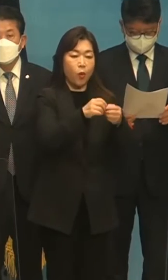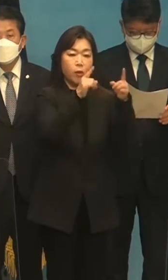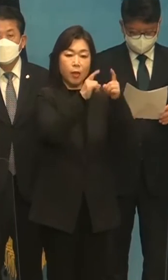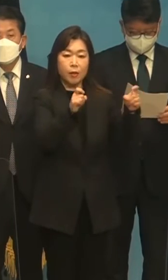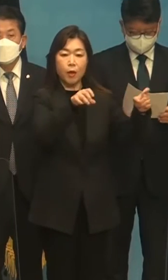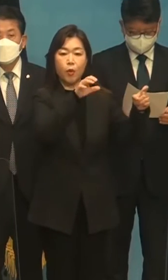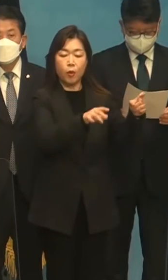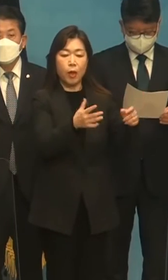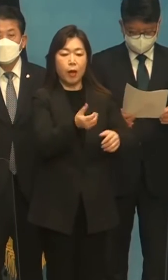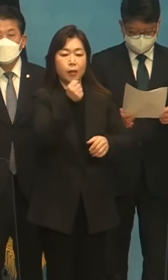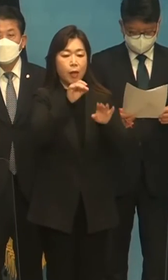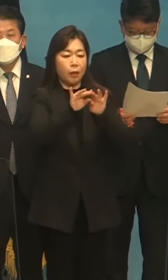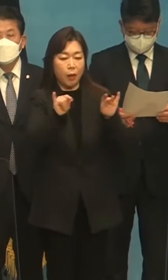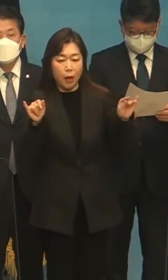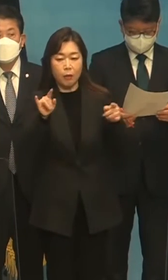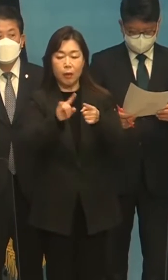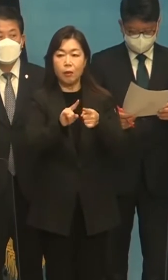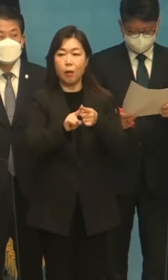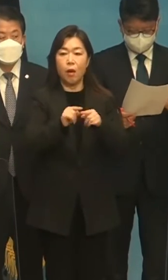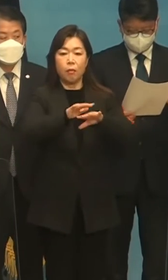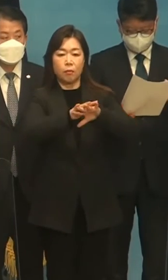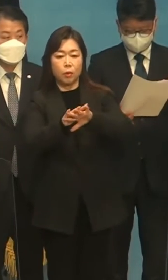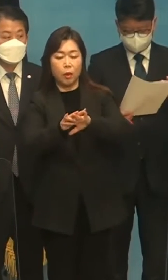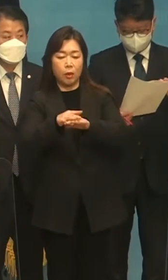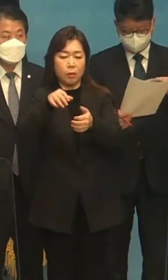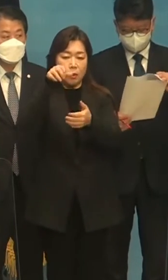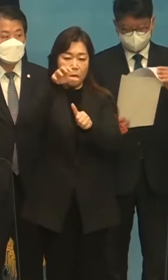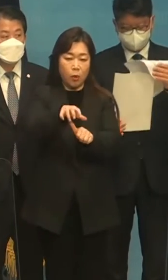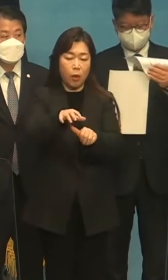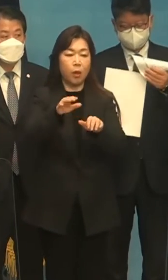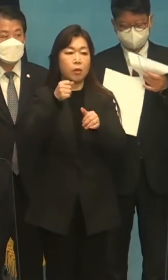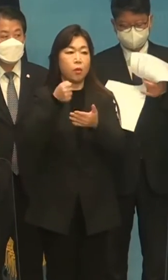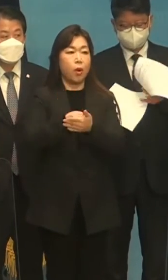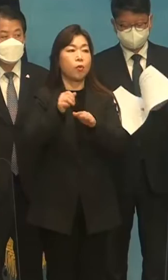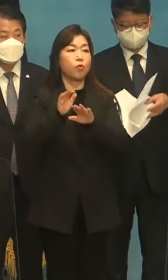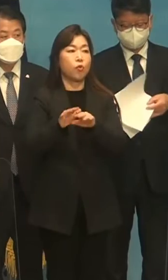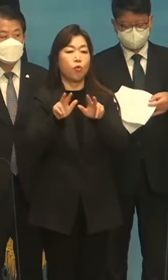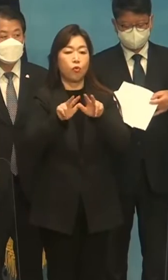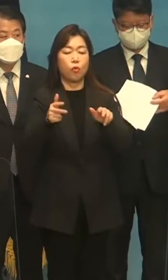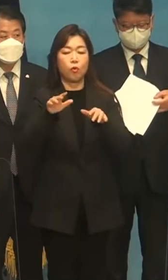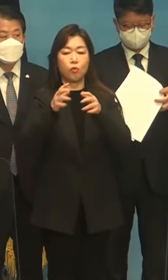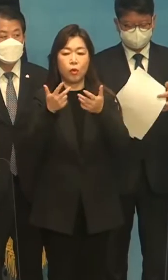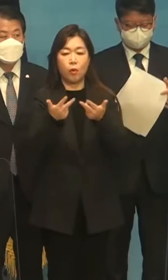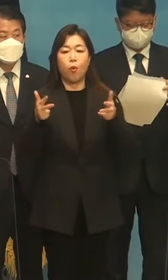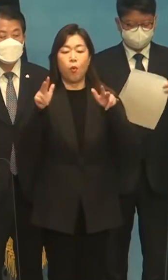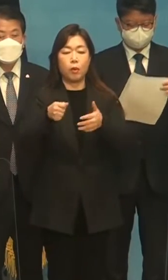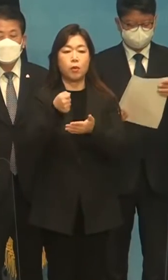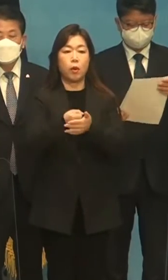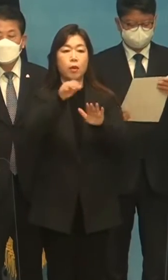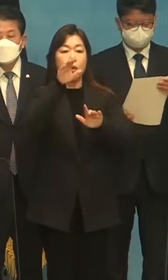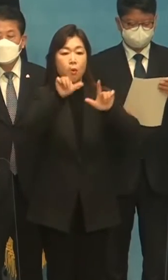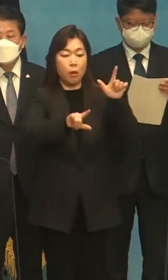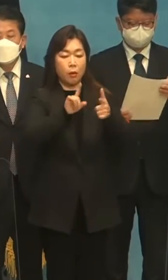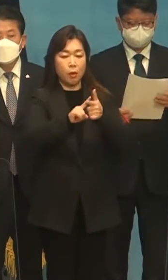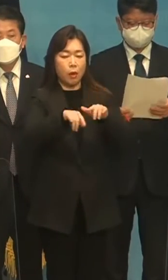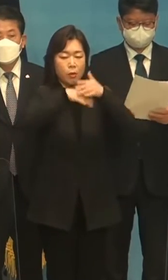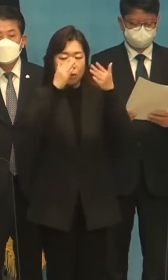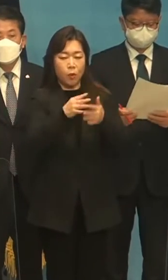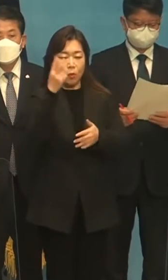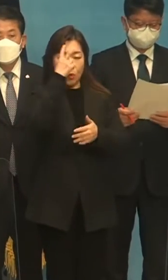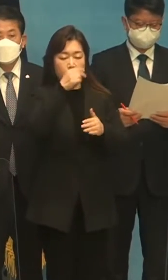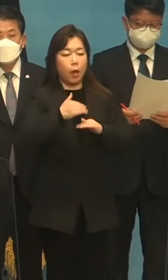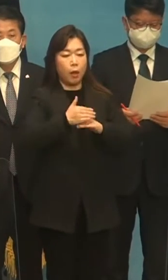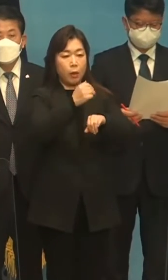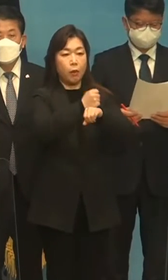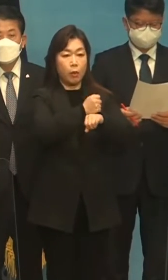전통사찰과 소유 토지에 대한 그린벨트를 지정, 국립공원 지정 현황에 대한 전수조사를